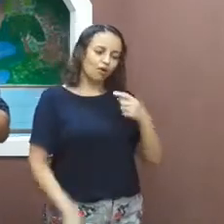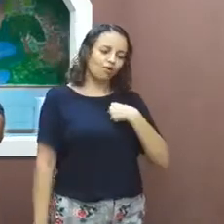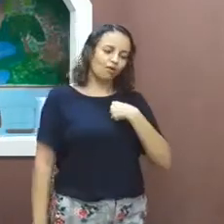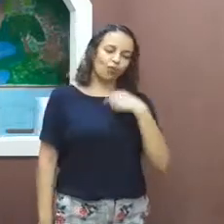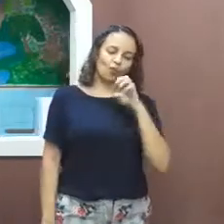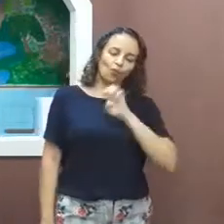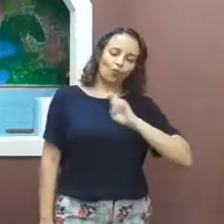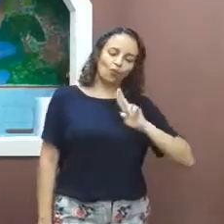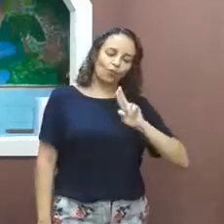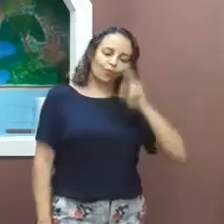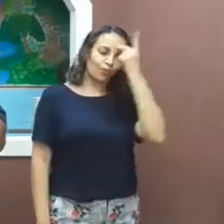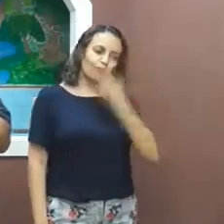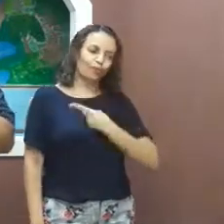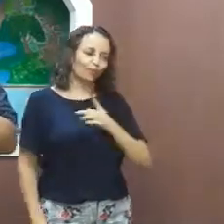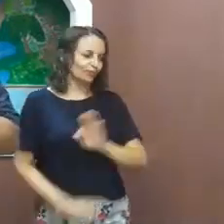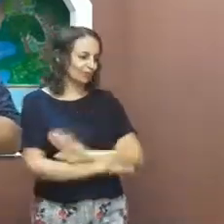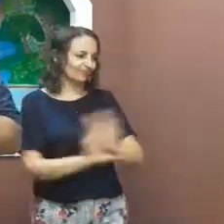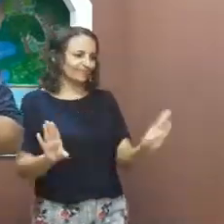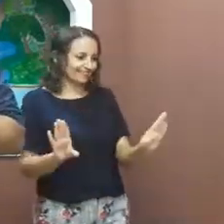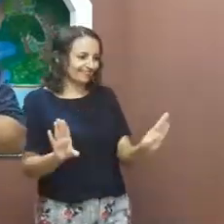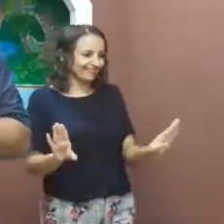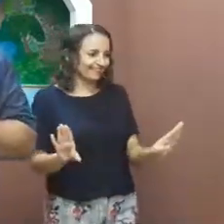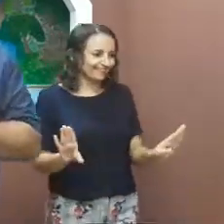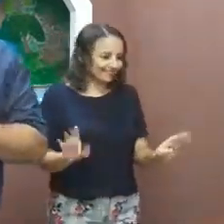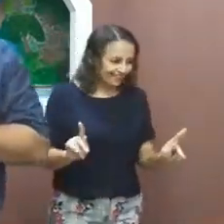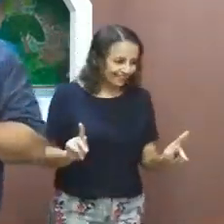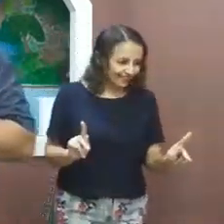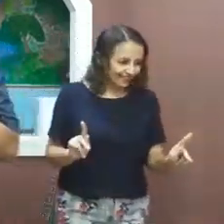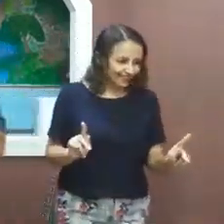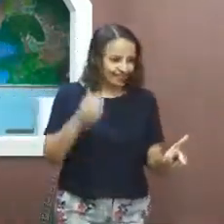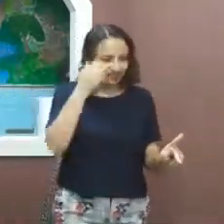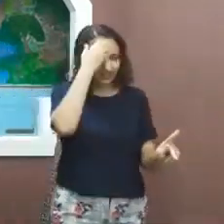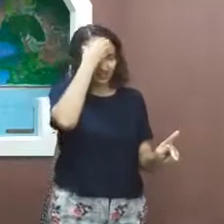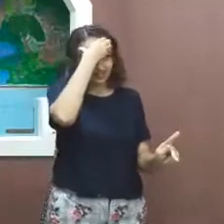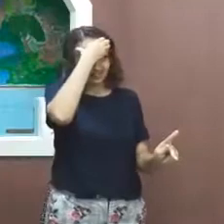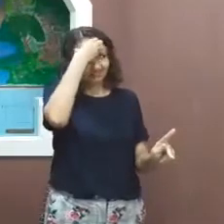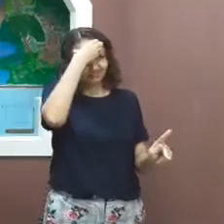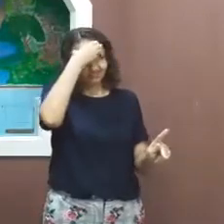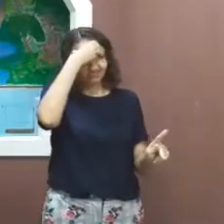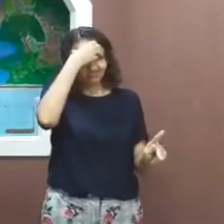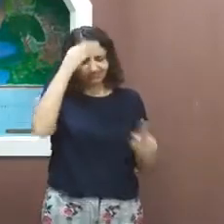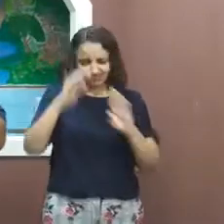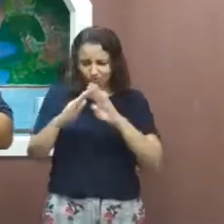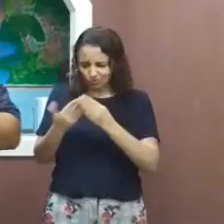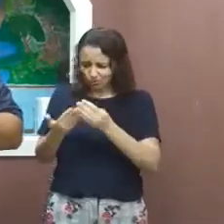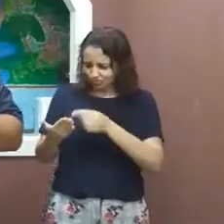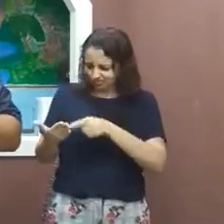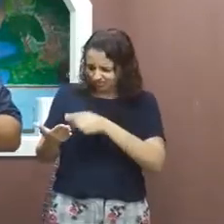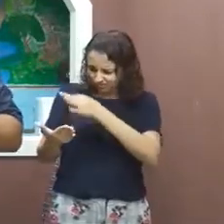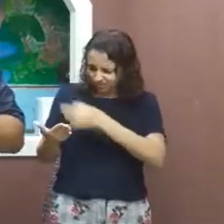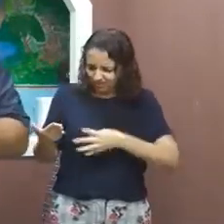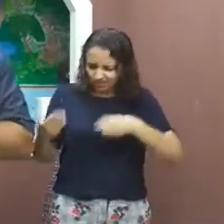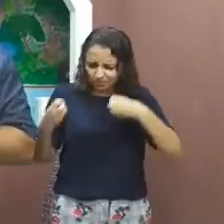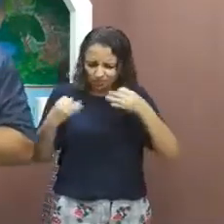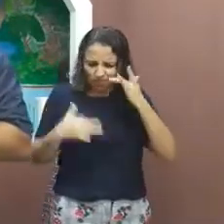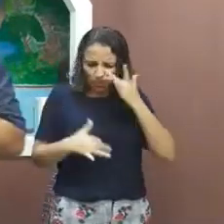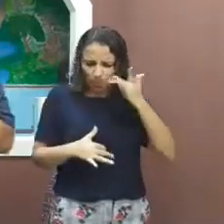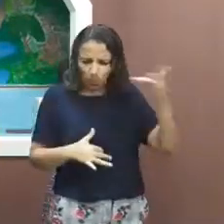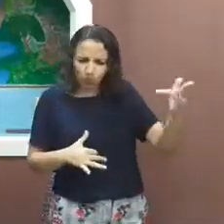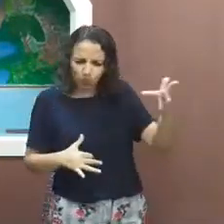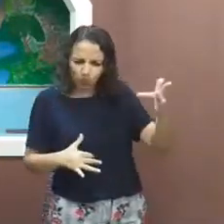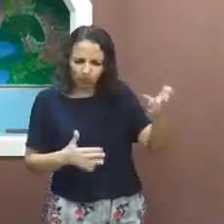Então, não acumulem. Pastor, mas está falando de riqueza, e você falou de pensamento. Meu